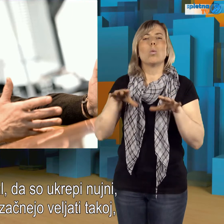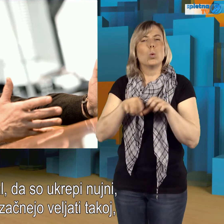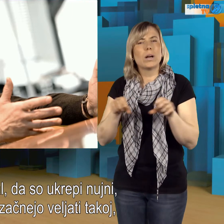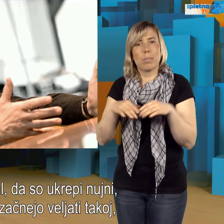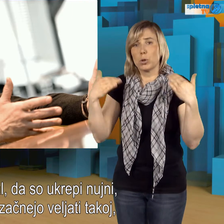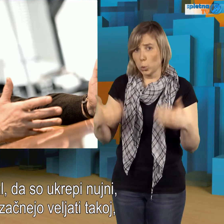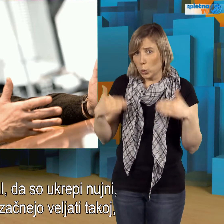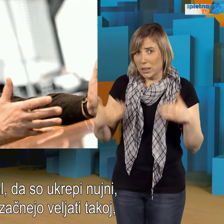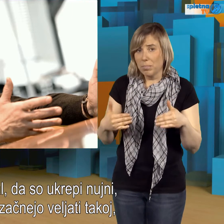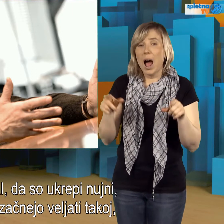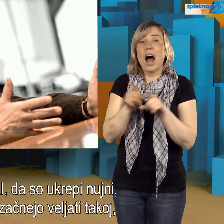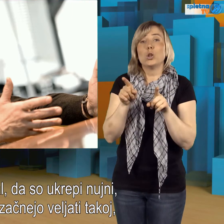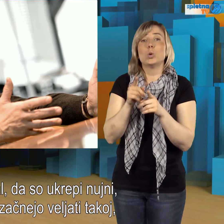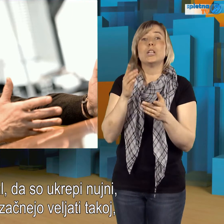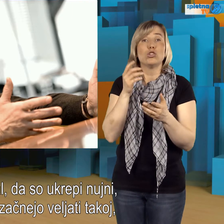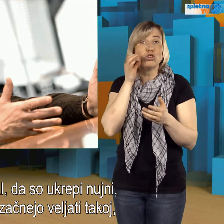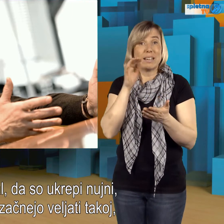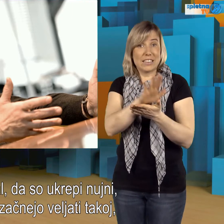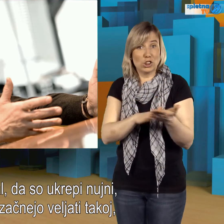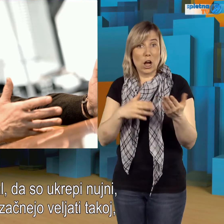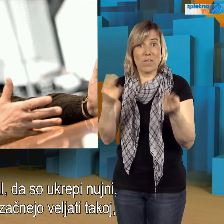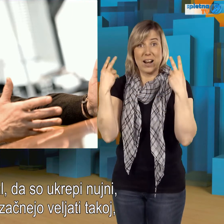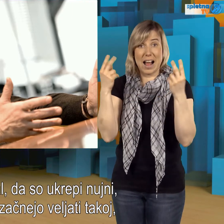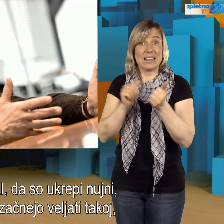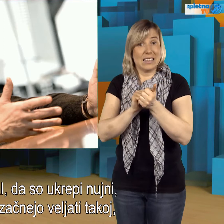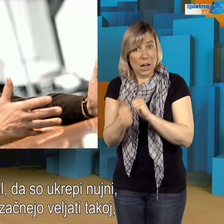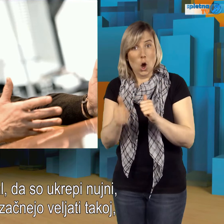takoj, bomo iz gospodarske krize prišli šele v 3 do 4 letih.